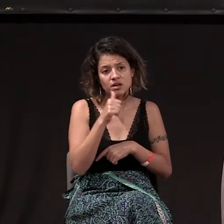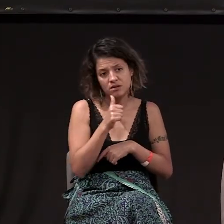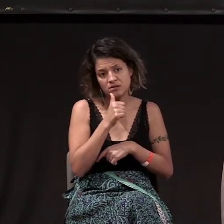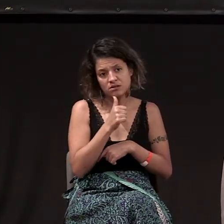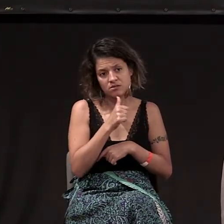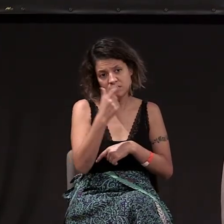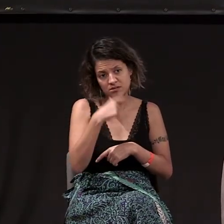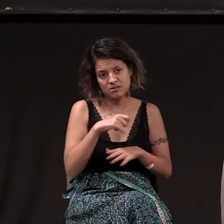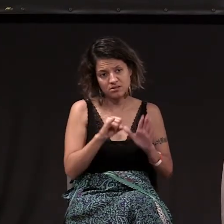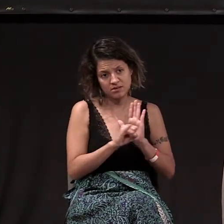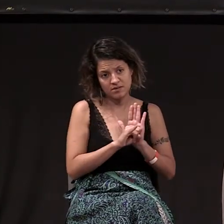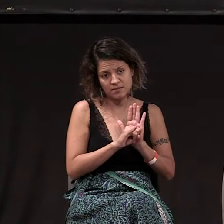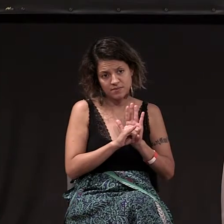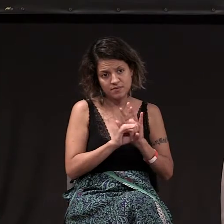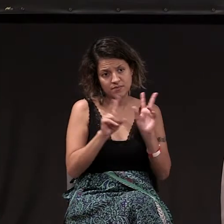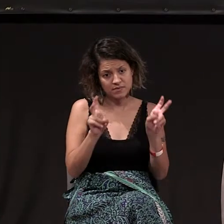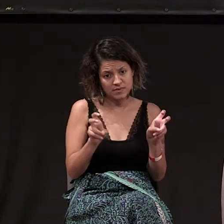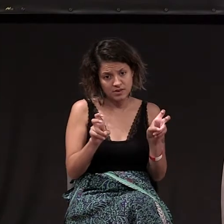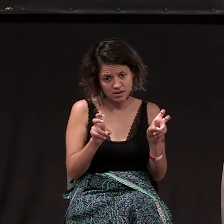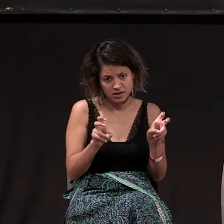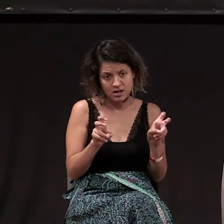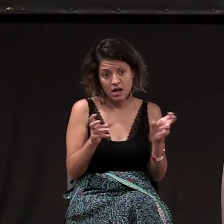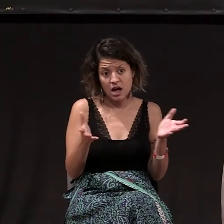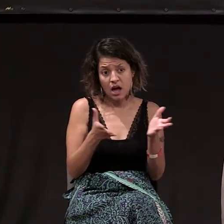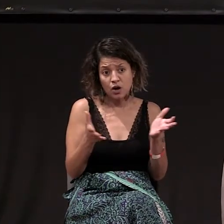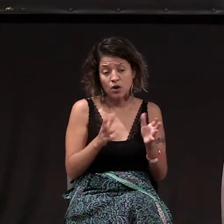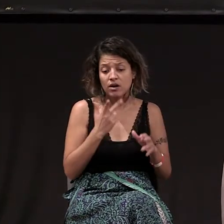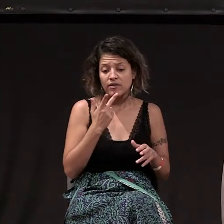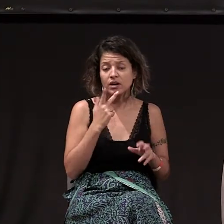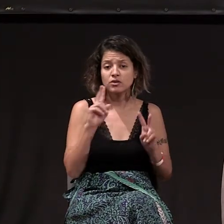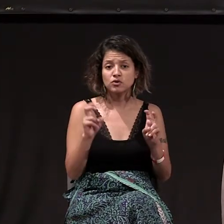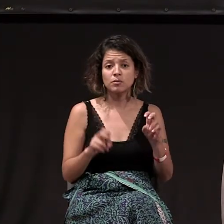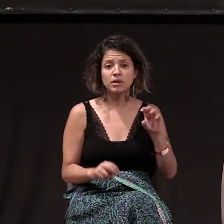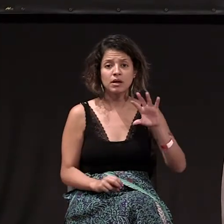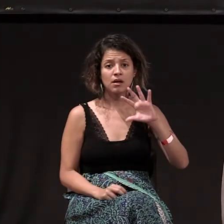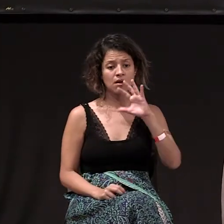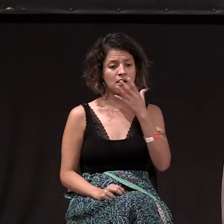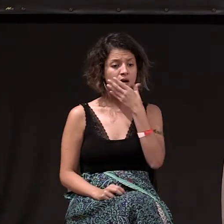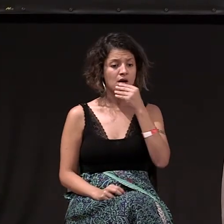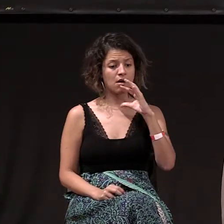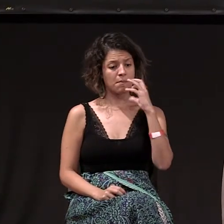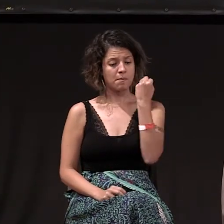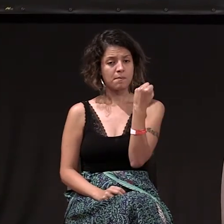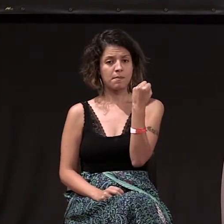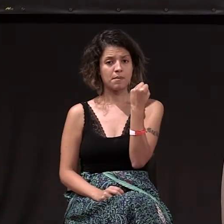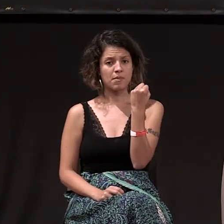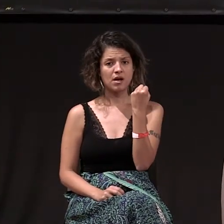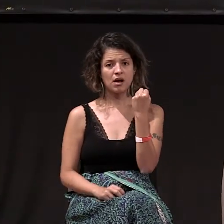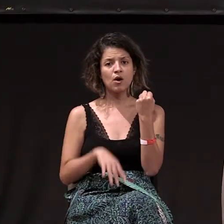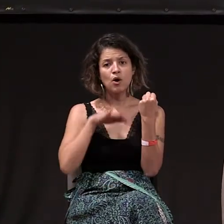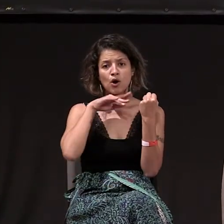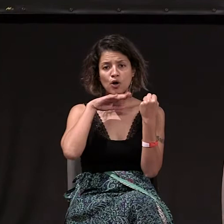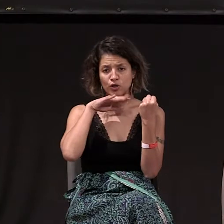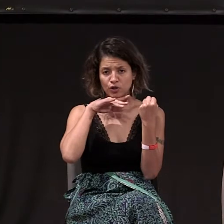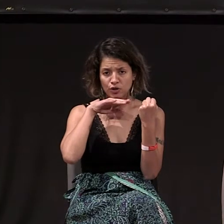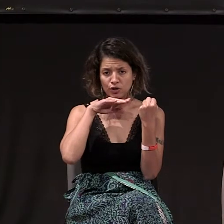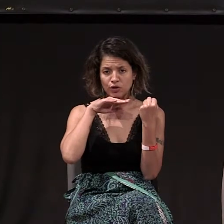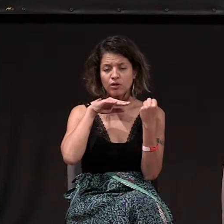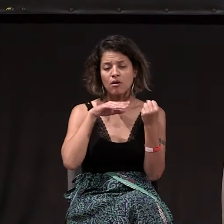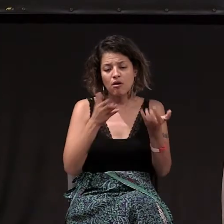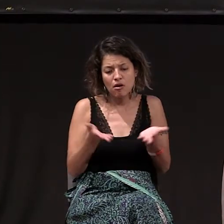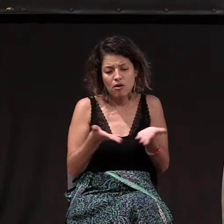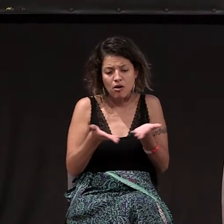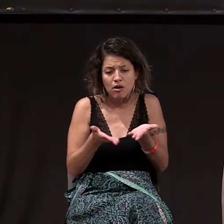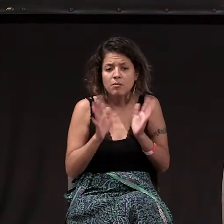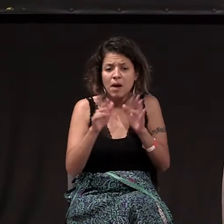A gente está falando de masculinidade tóxica agora, mas isso as mulheres já apontam e já se revêem, e a gente começa a discutir